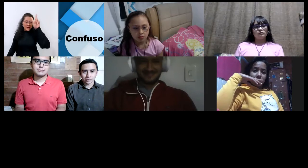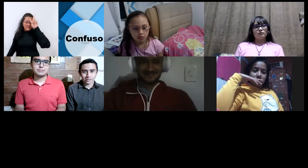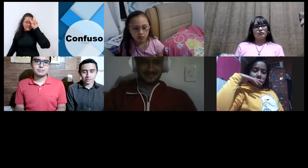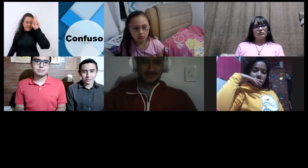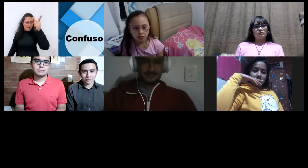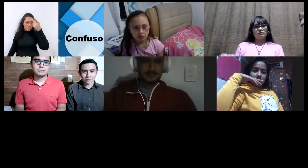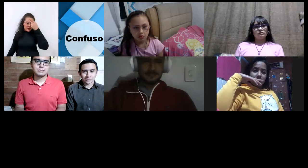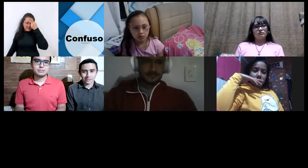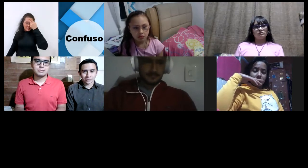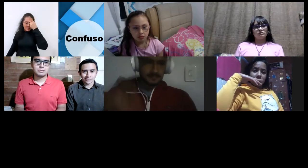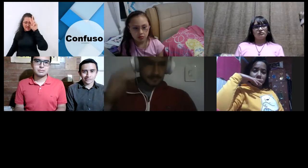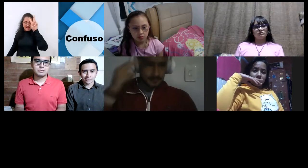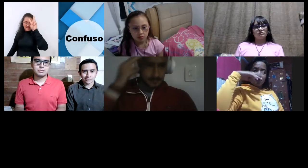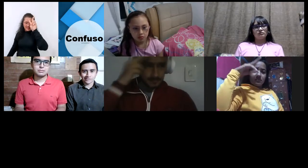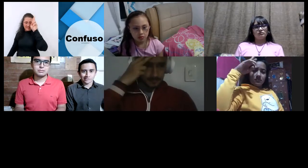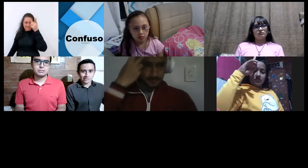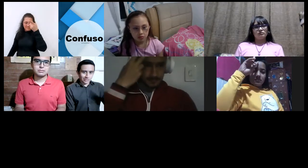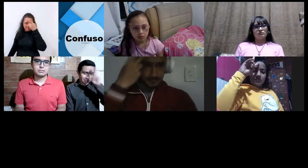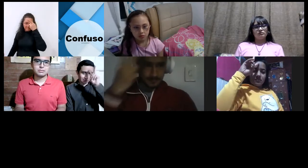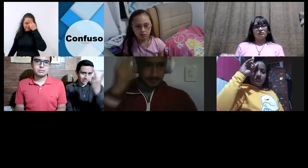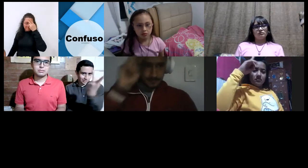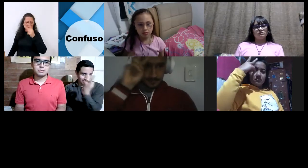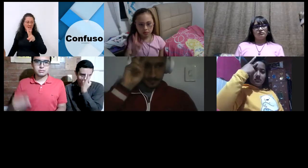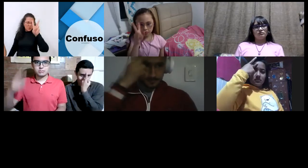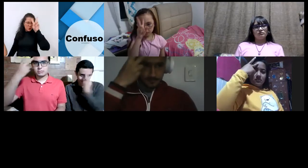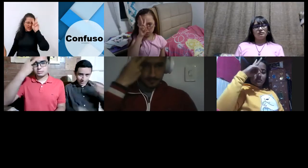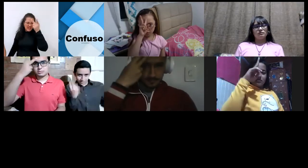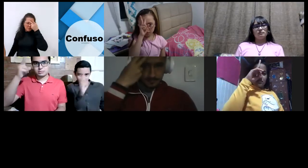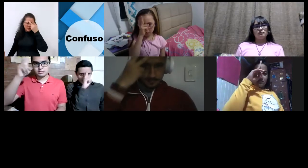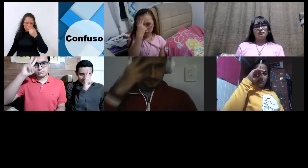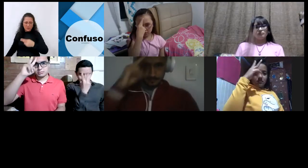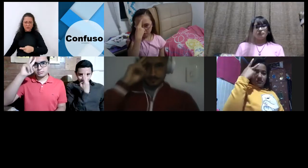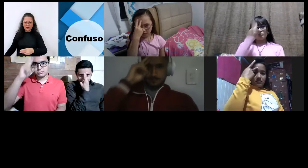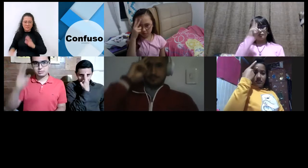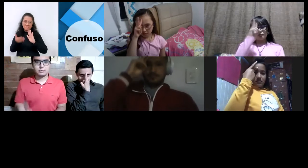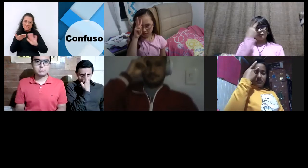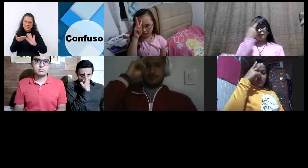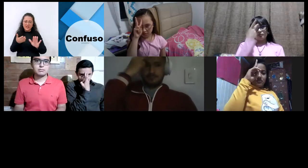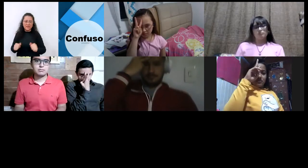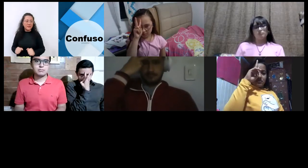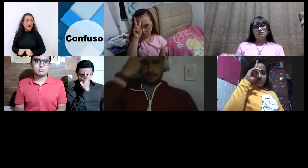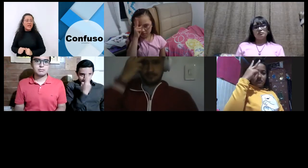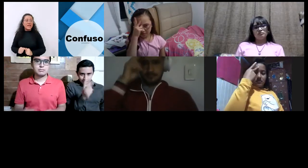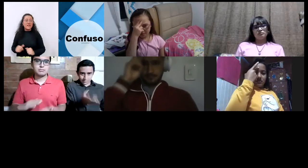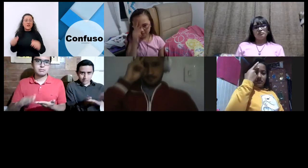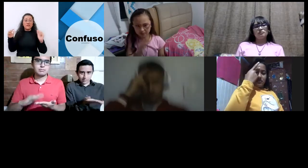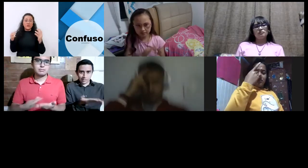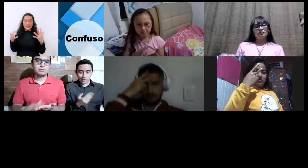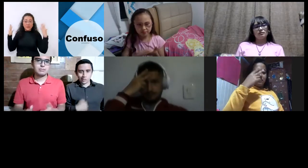Equivocarse sería como así, esta seña. Me equivoqué, perdón. ¿Cierto? Y confundirme de